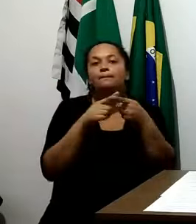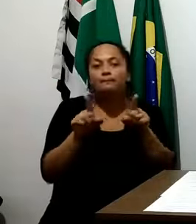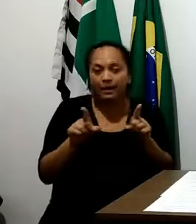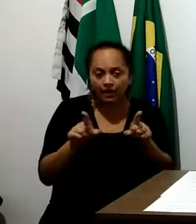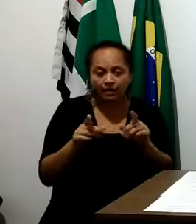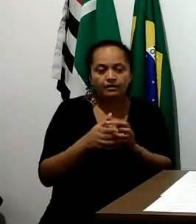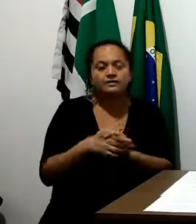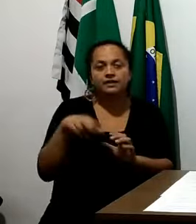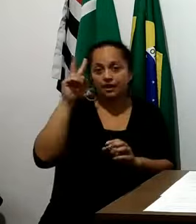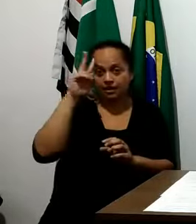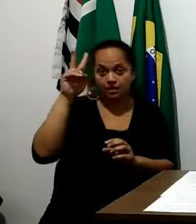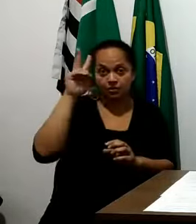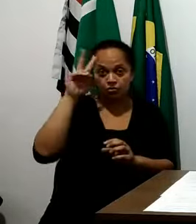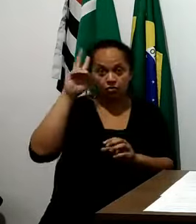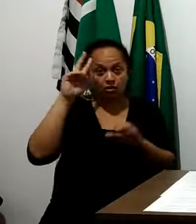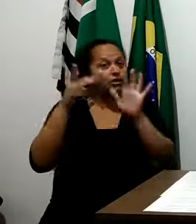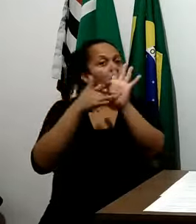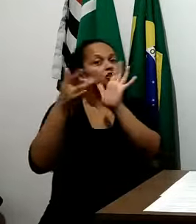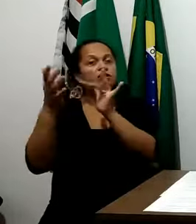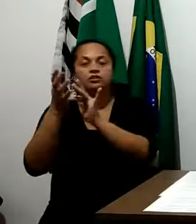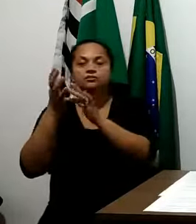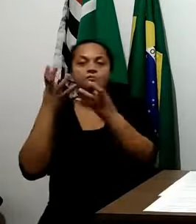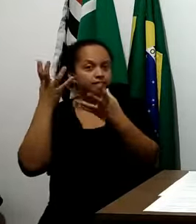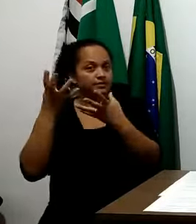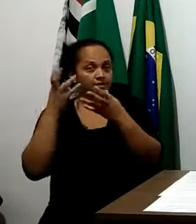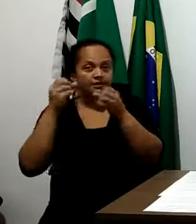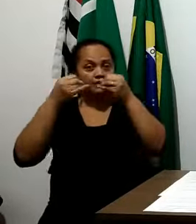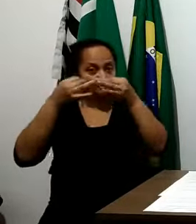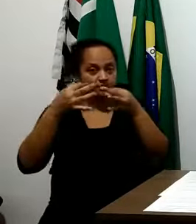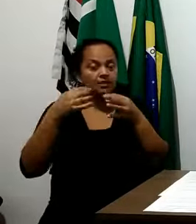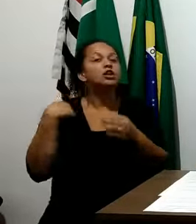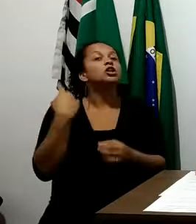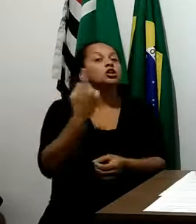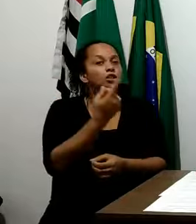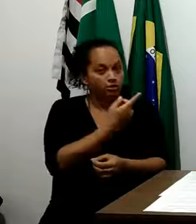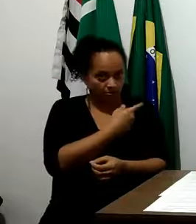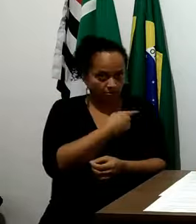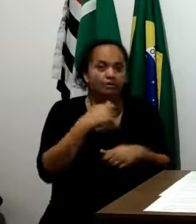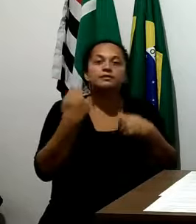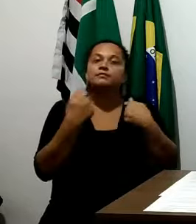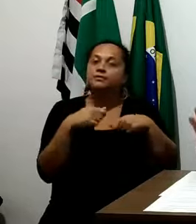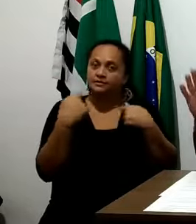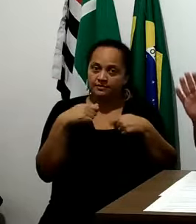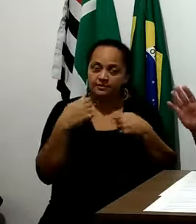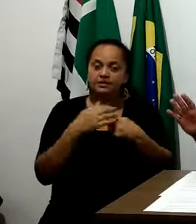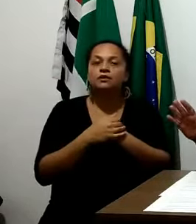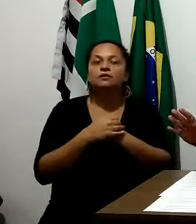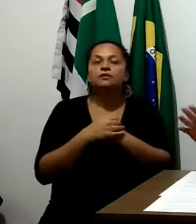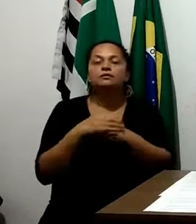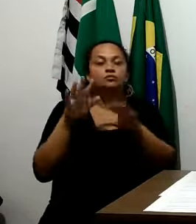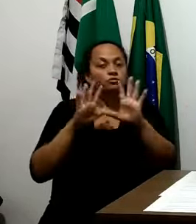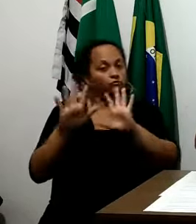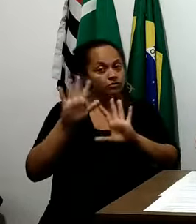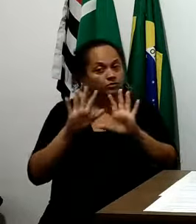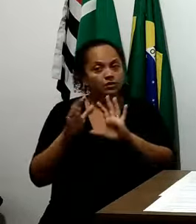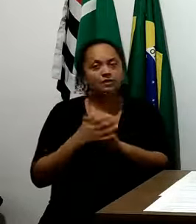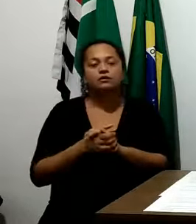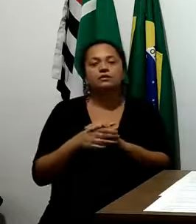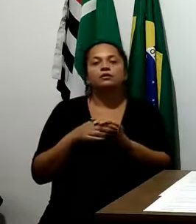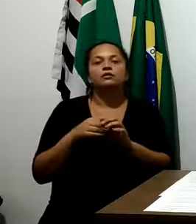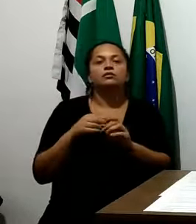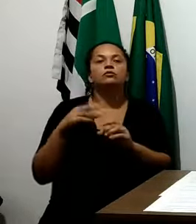queria enfatizar que todos nós iremos dar conta dos frutos que estamos passando. Tanto nós, quanto